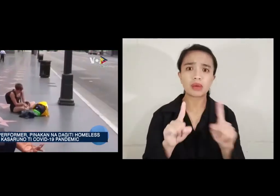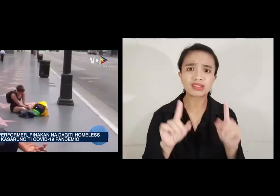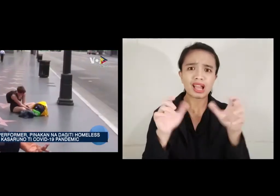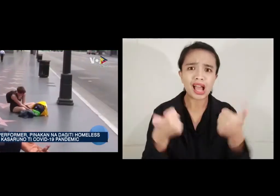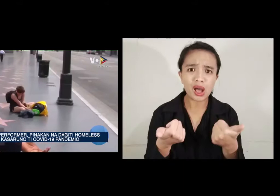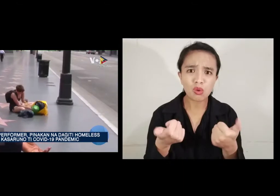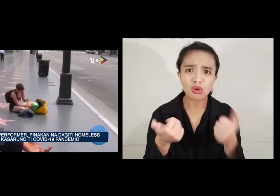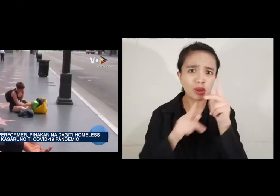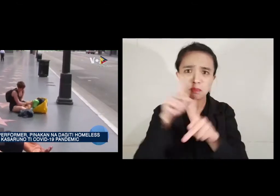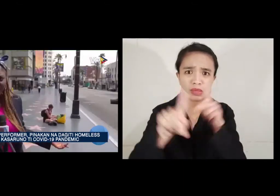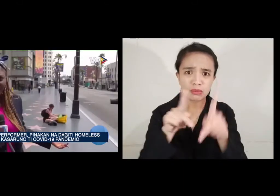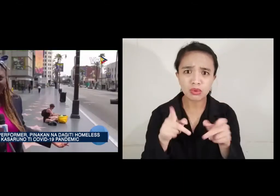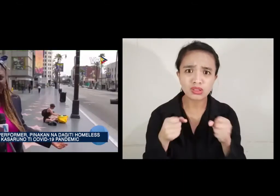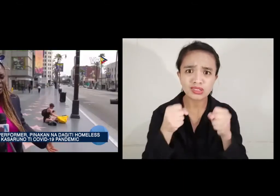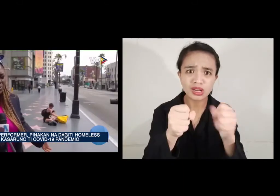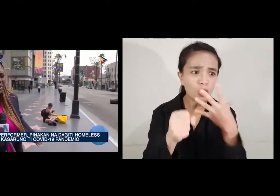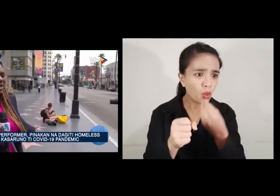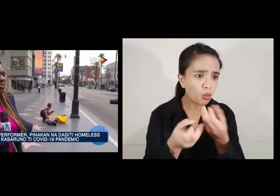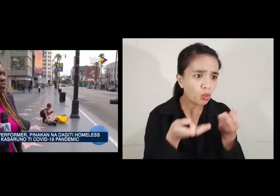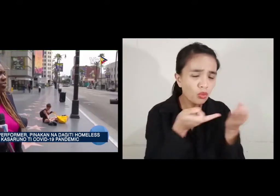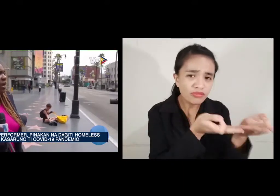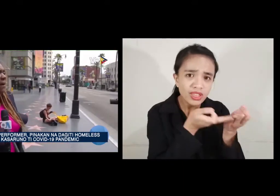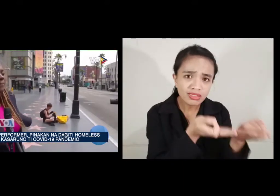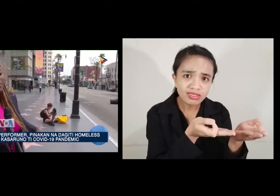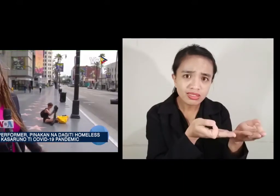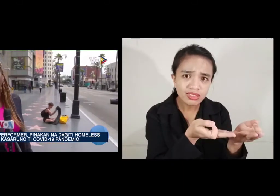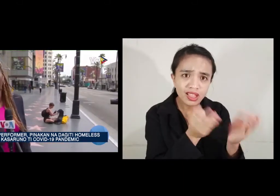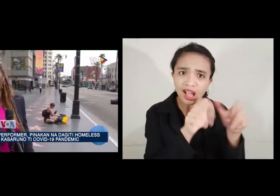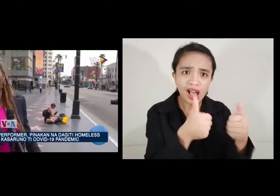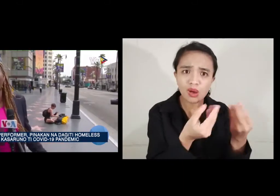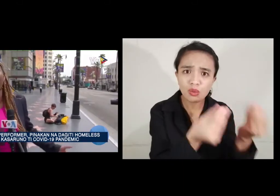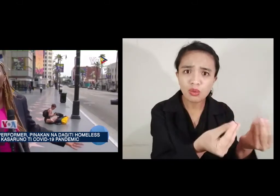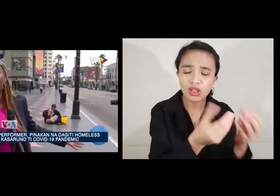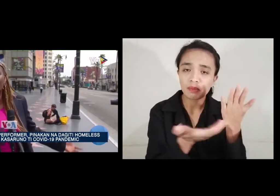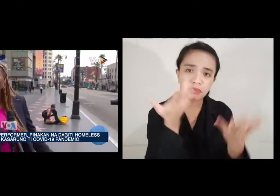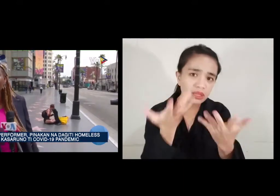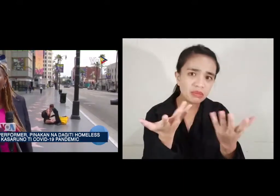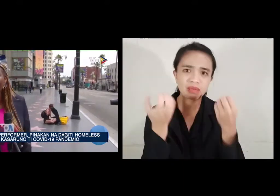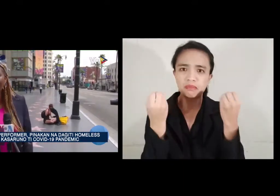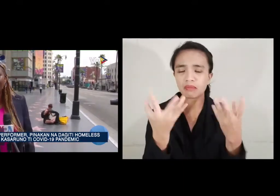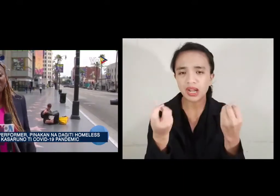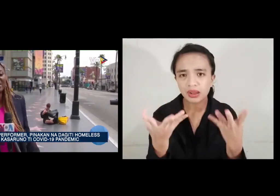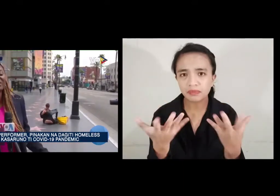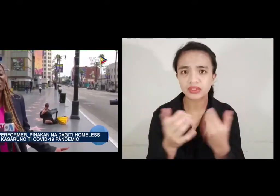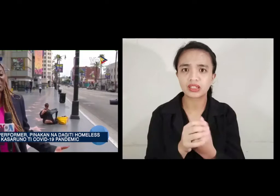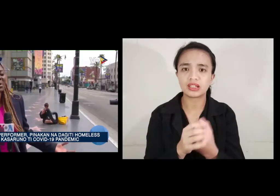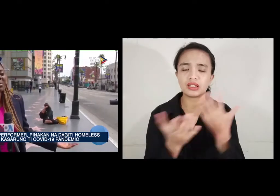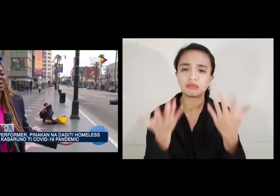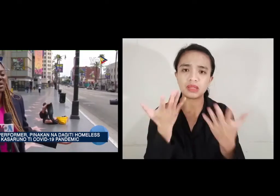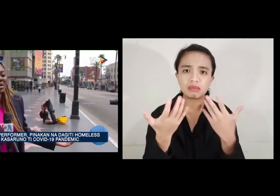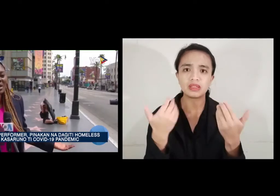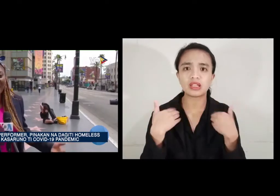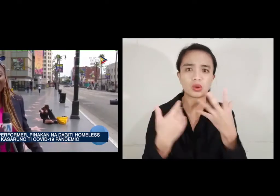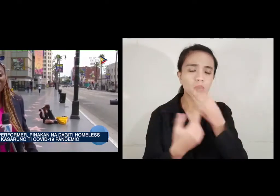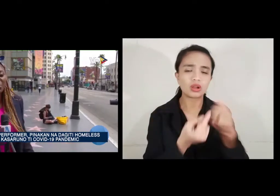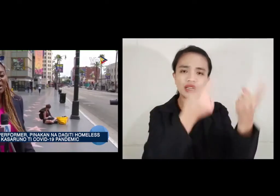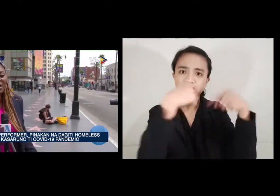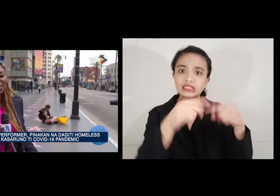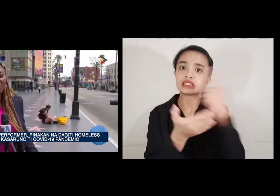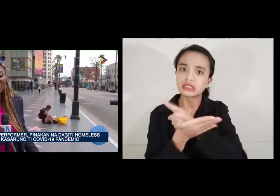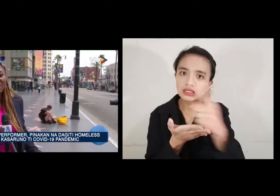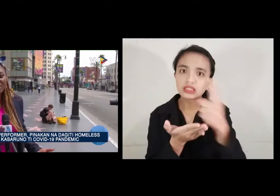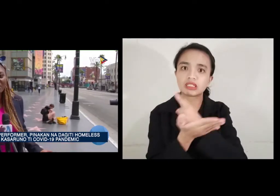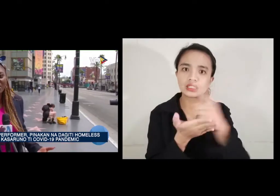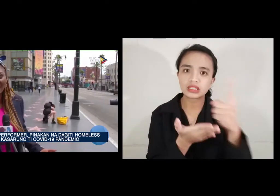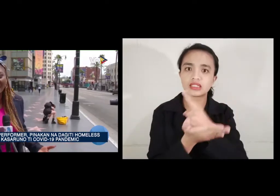on the street? Who's going to feed them? Hollywood, like I don't know, maybe thousands, maybe even millions of people come here every